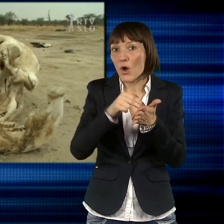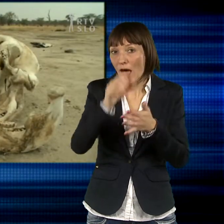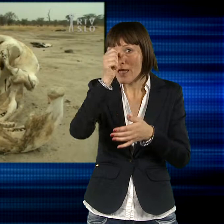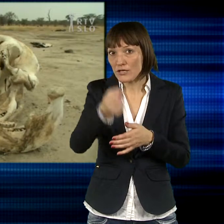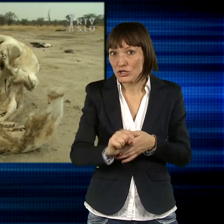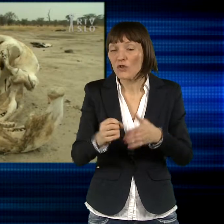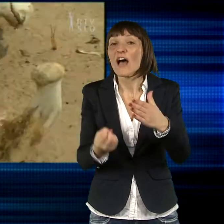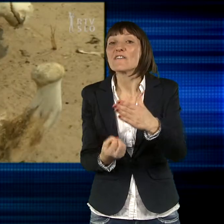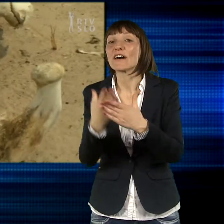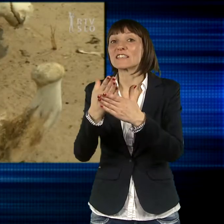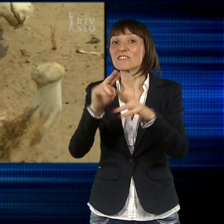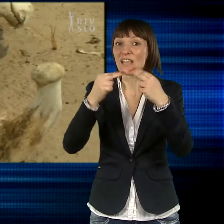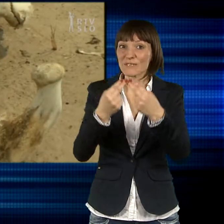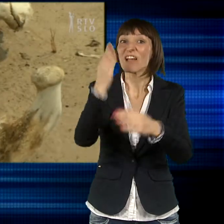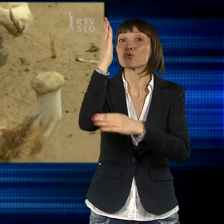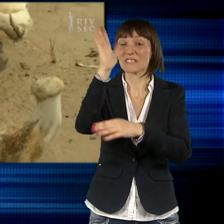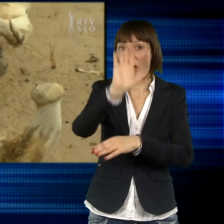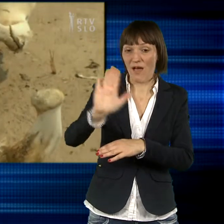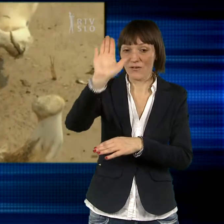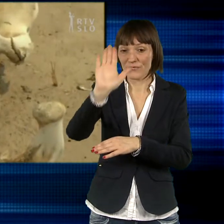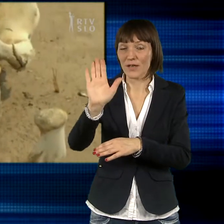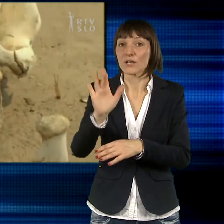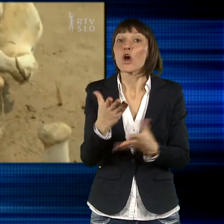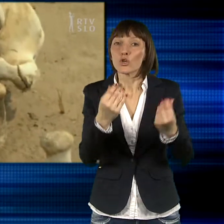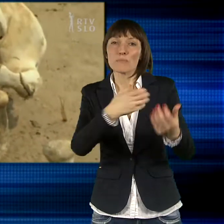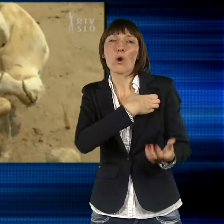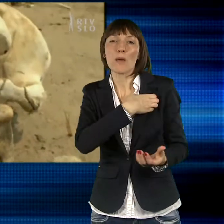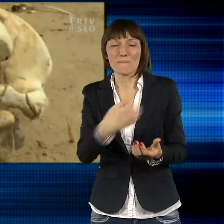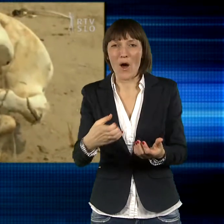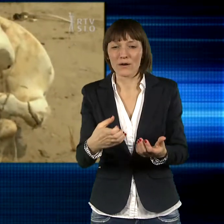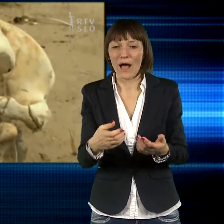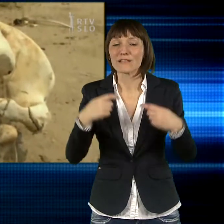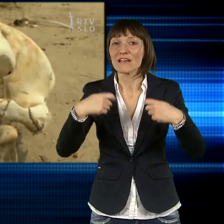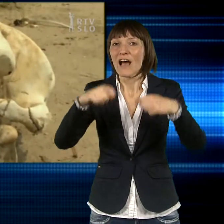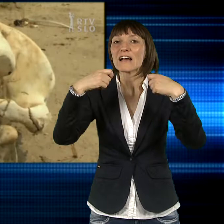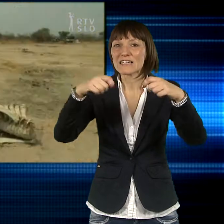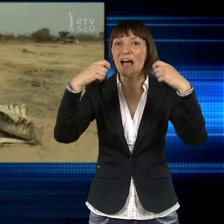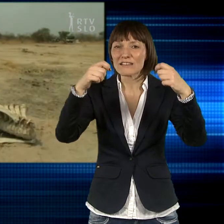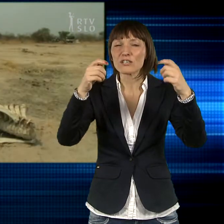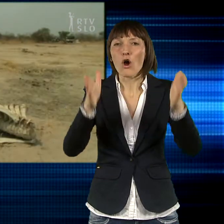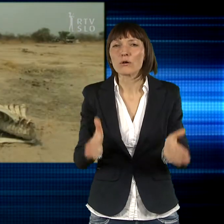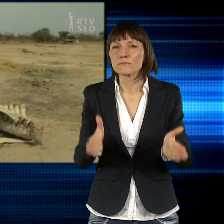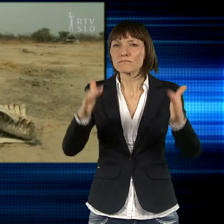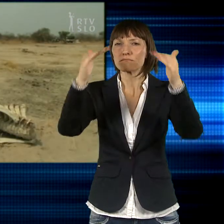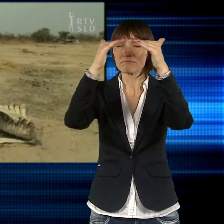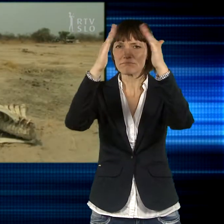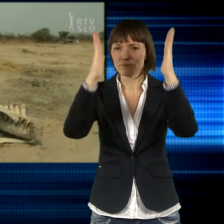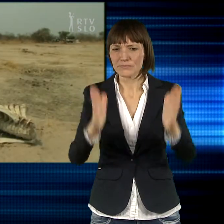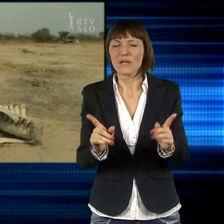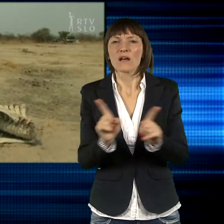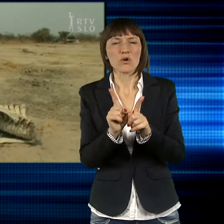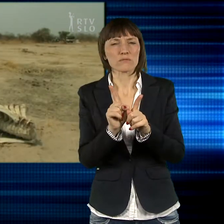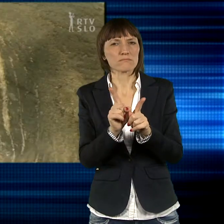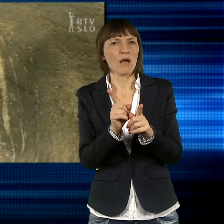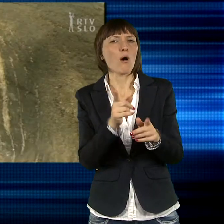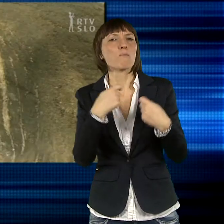so predvsem v razvitem svetu severne poloble, kjer si mnogi petičneži skoraj dobesedno gradijo slonokoščene templje pohlepa